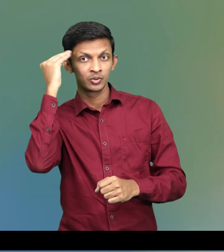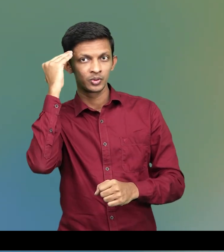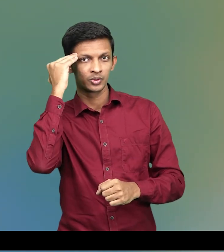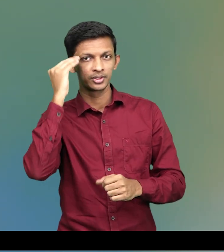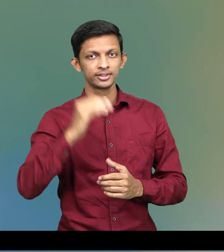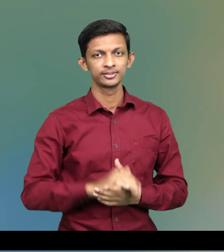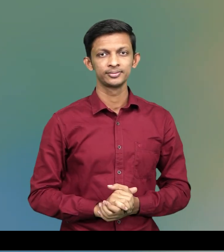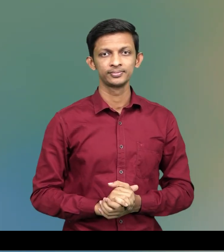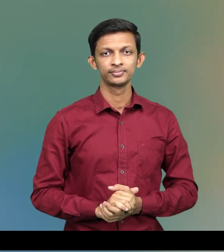మీరు తెలుసుకోగలరు.